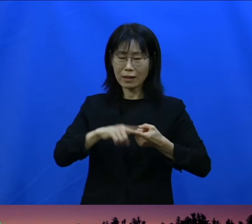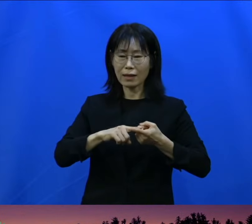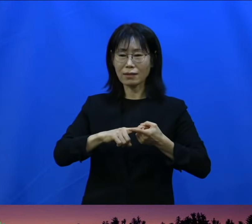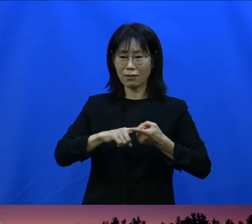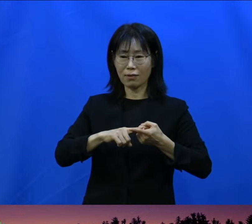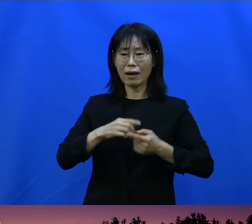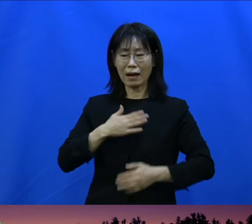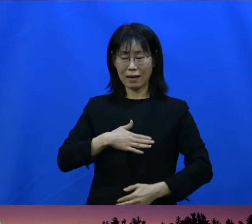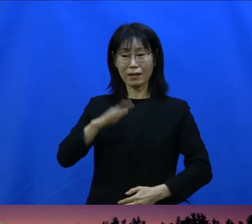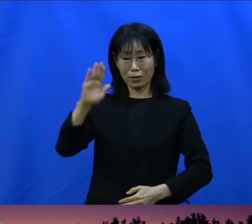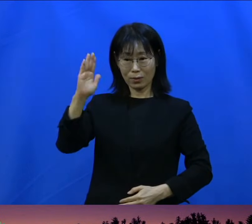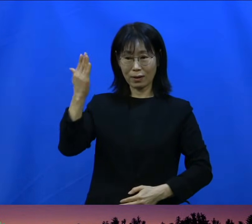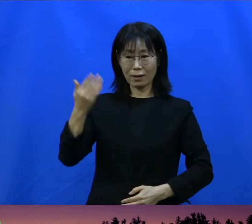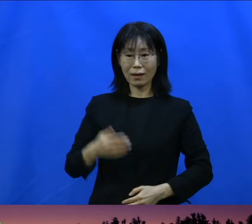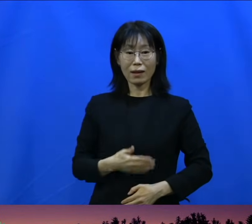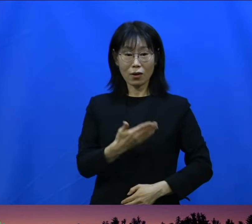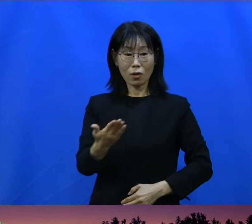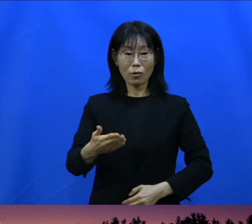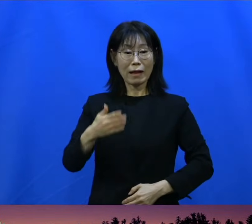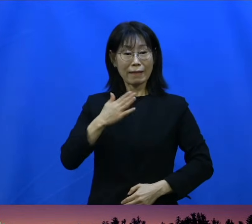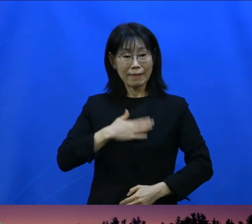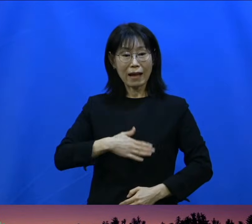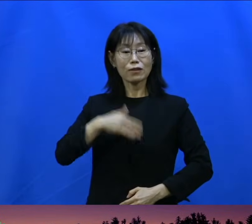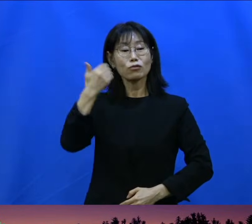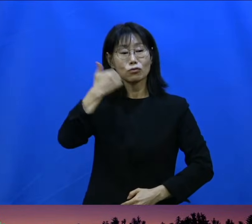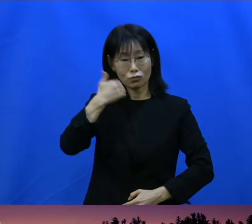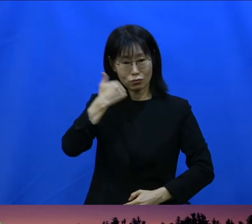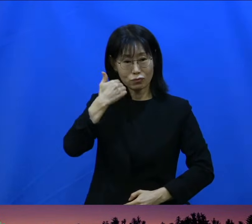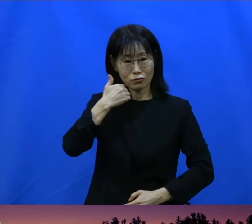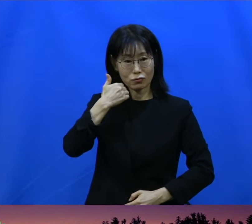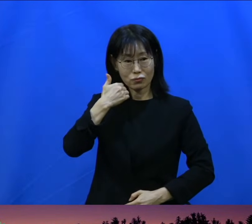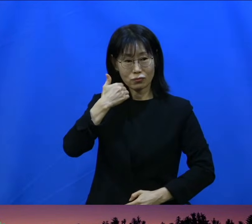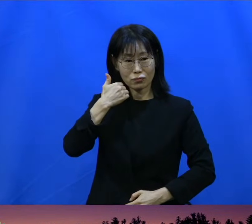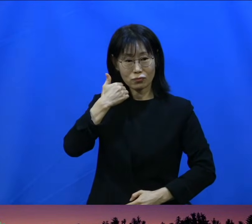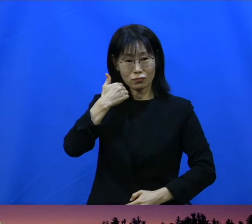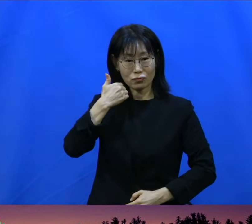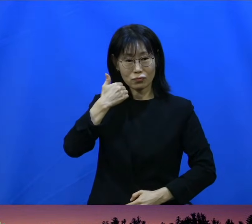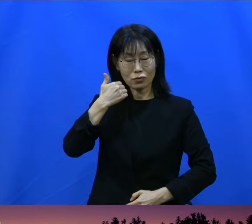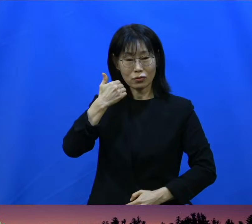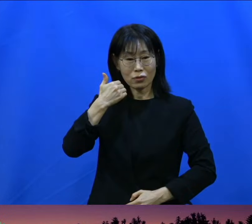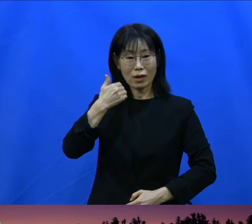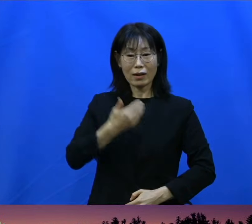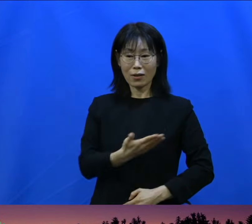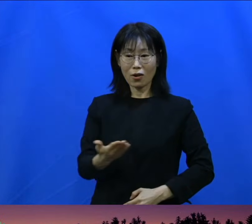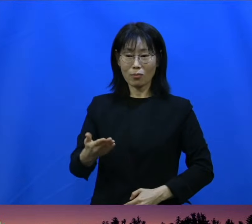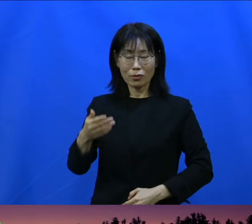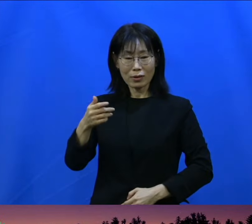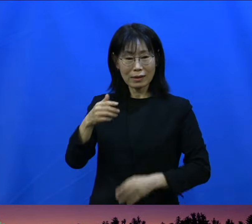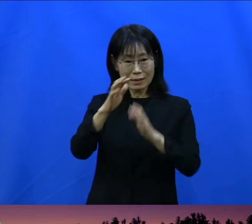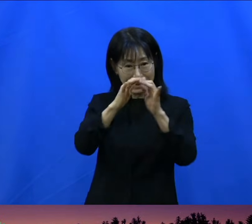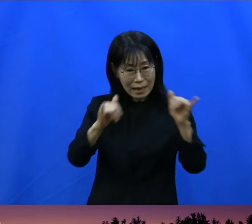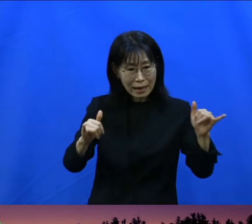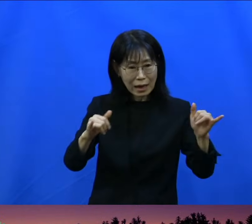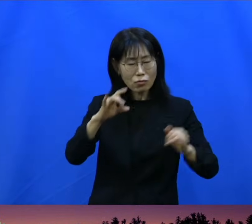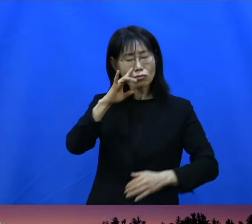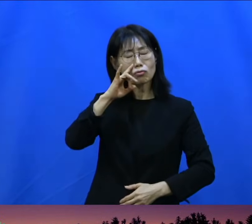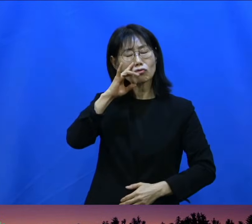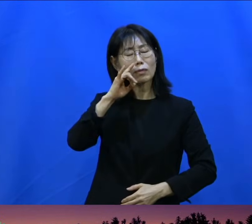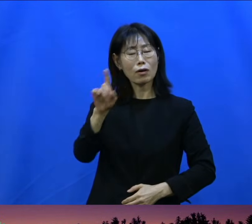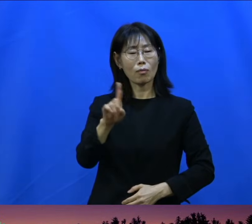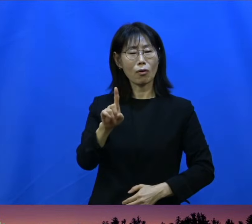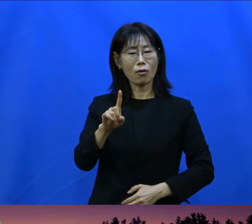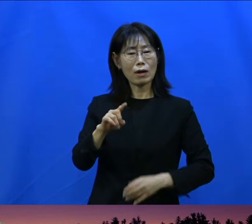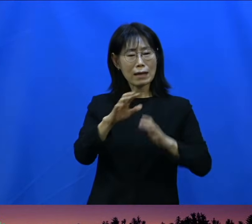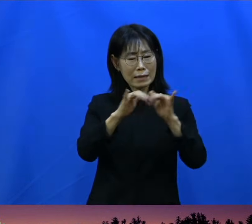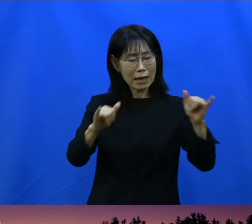철학적 대명제잖아요. 그러니까 철학은 옛날부터 지금까지 계속 질문이 그거예요. 나는 누구인가 질문을